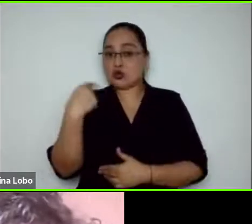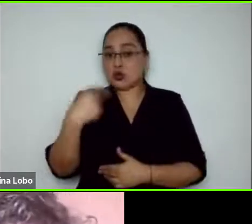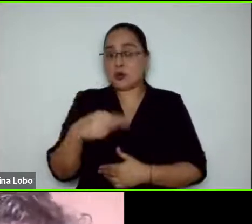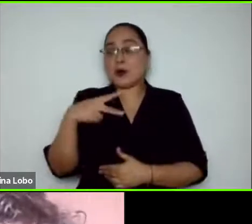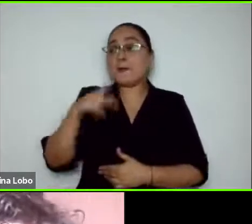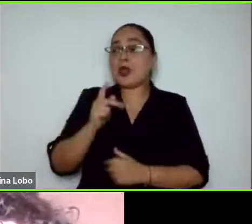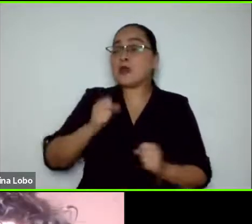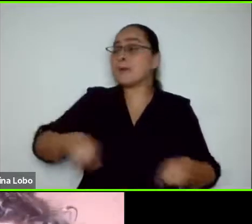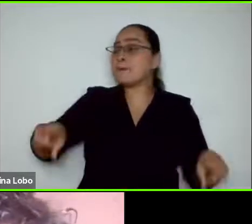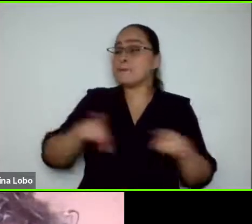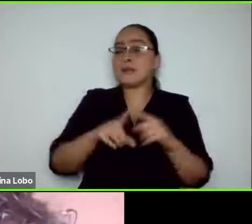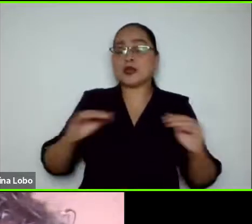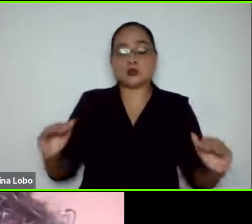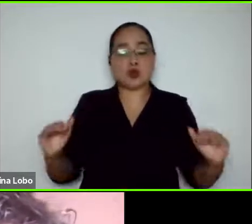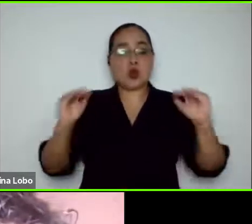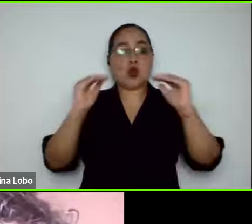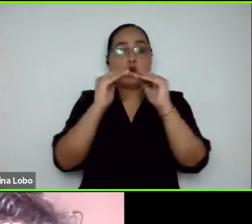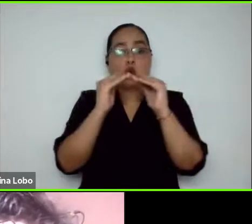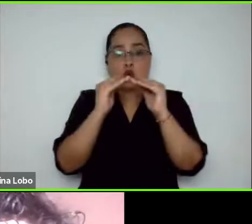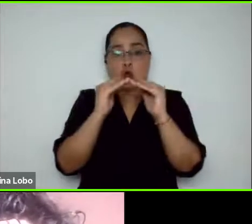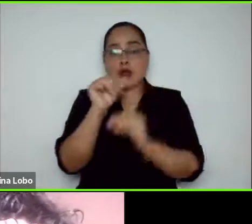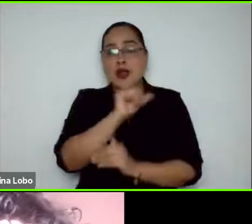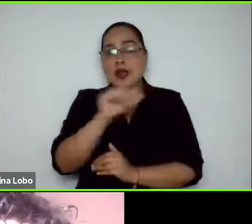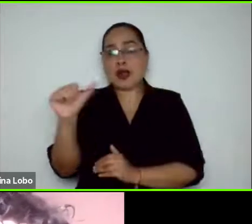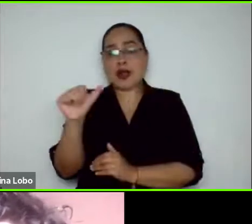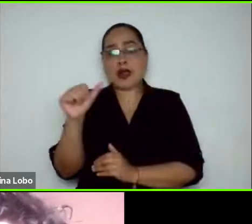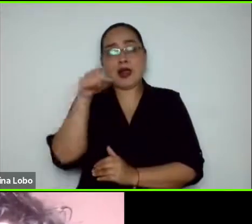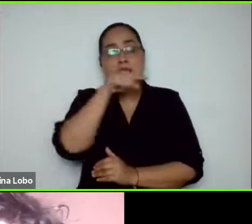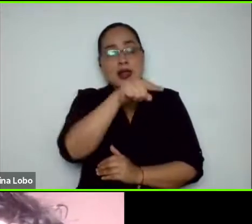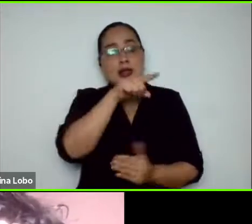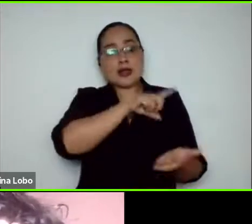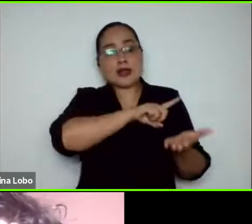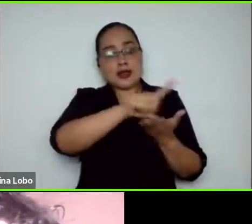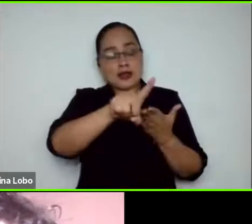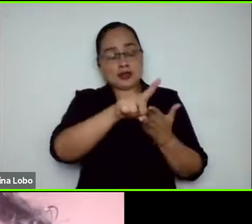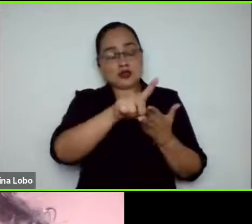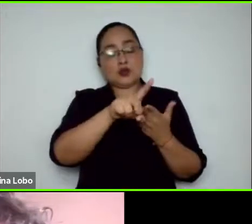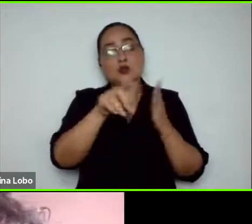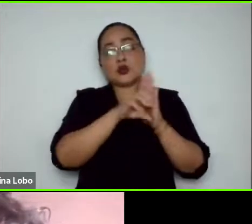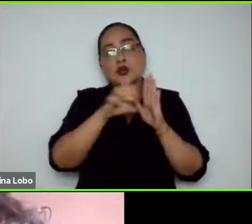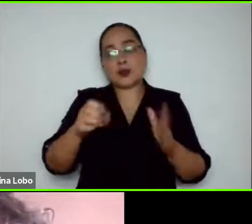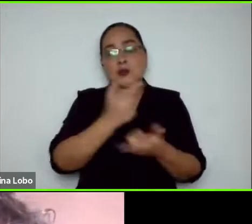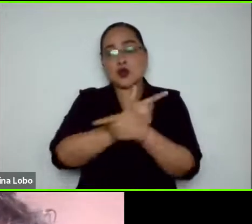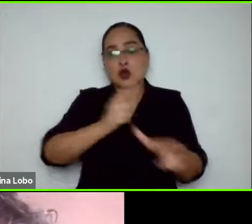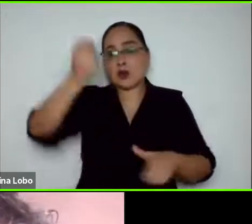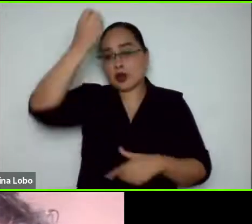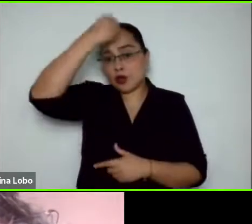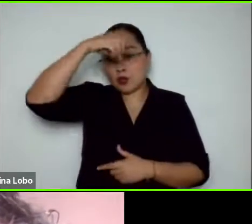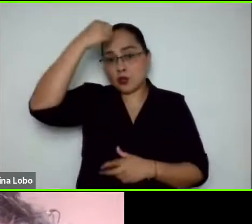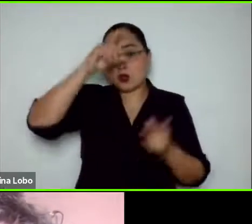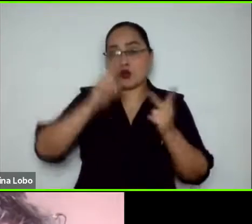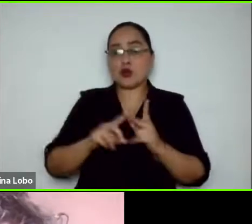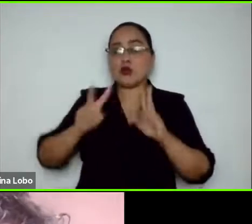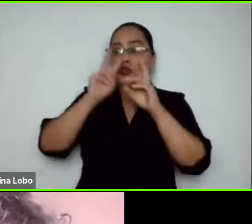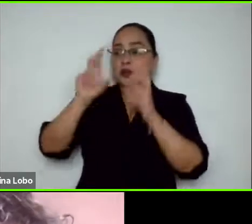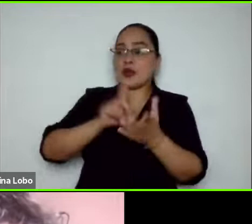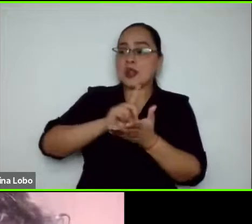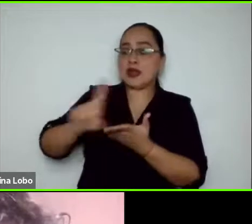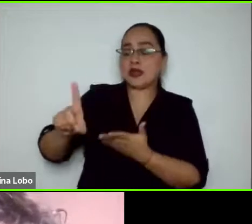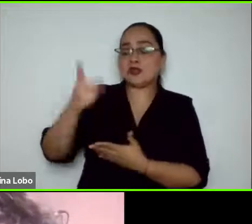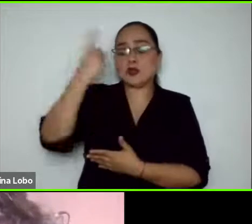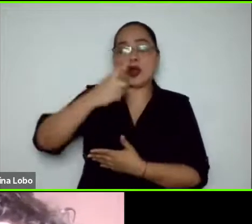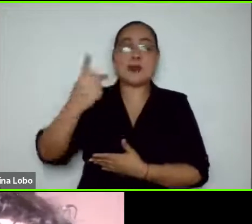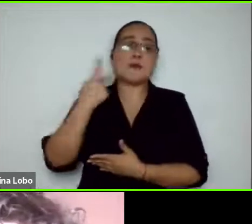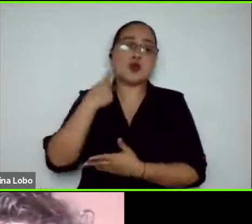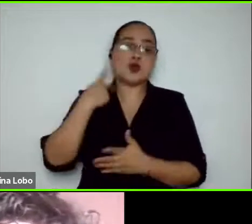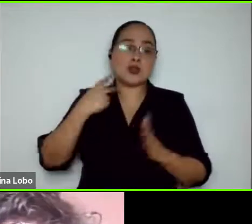misma jerarquía, digamos, no hay una jerarquía entre un derecho, por ejemplo, a la libertad de expresión y el derecho a la participación política. De hecho, el derecho a la